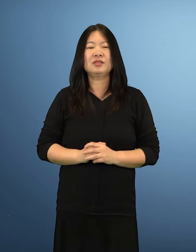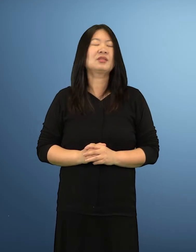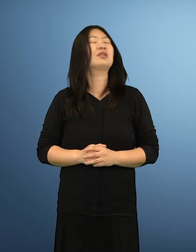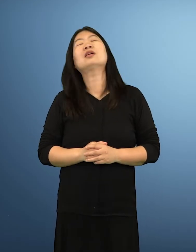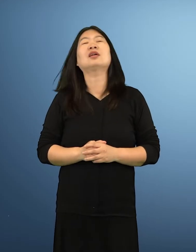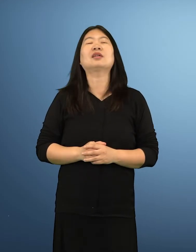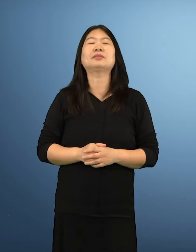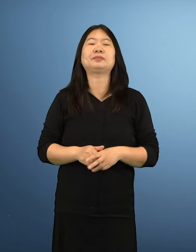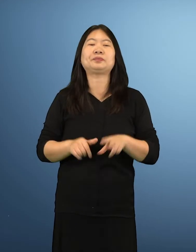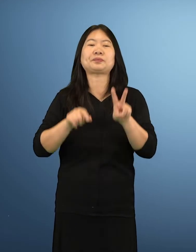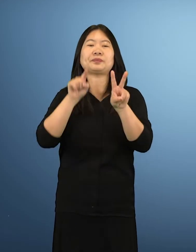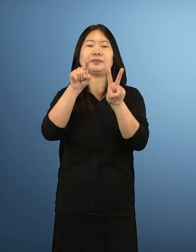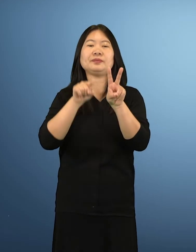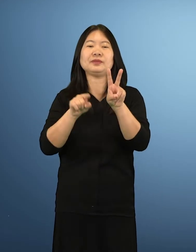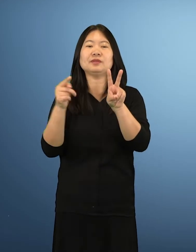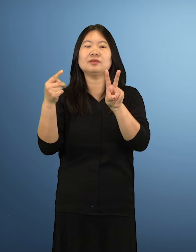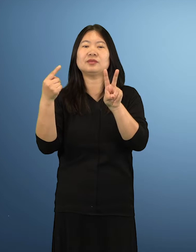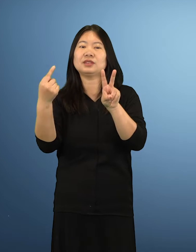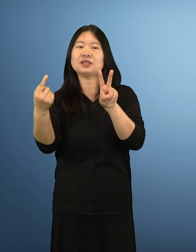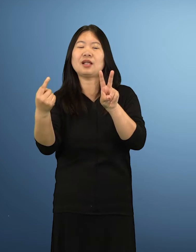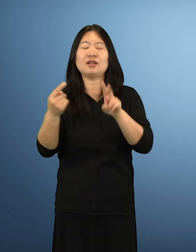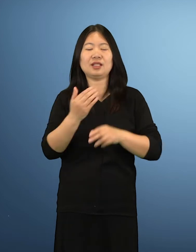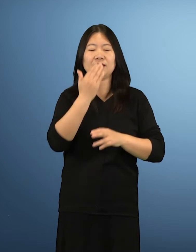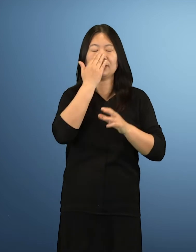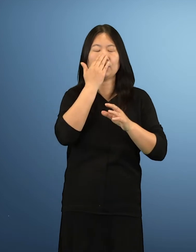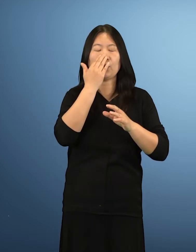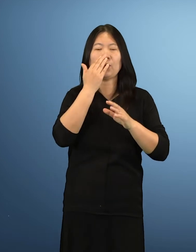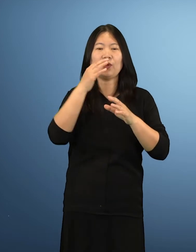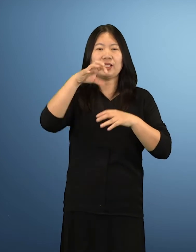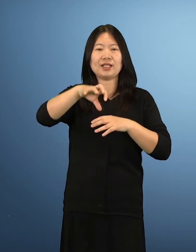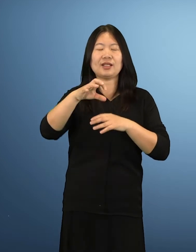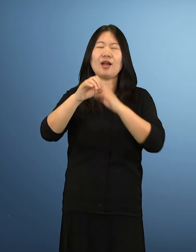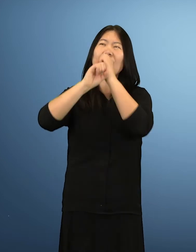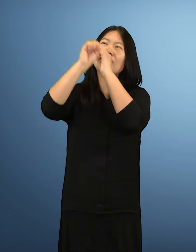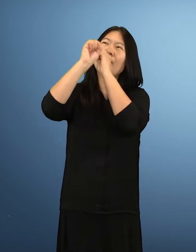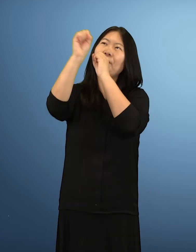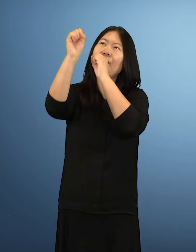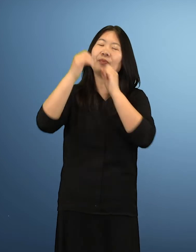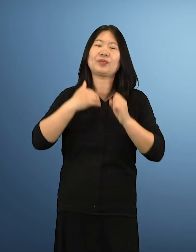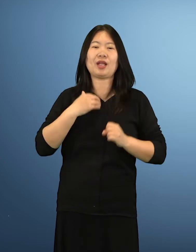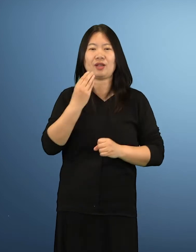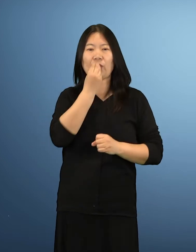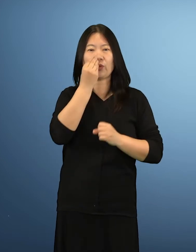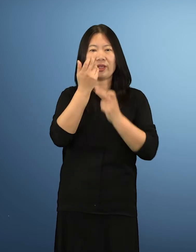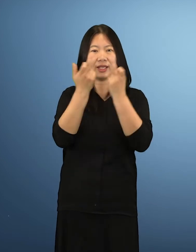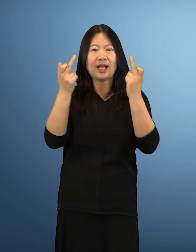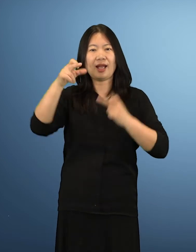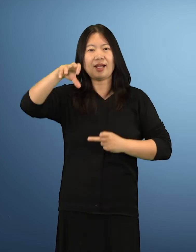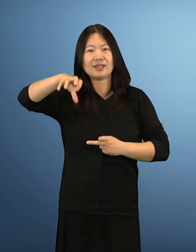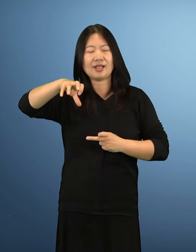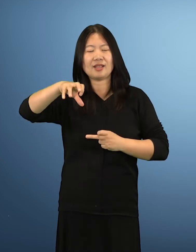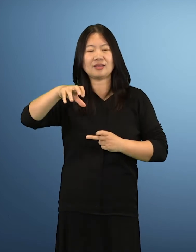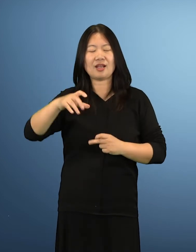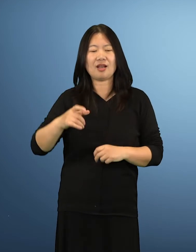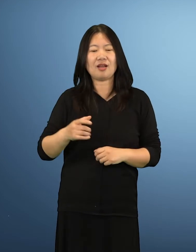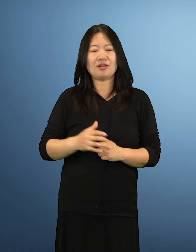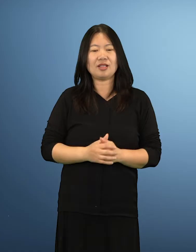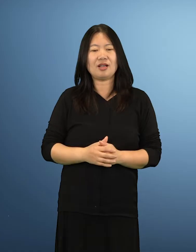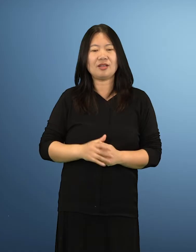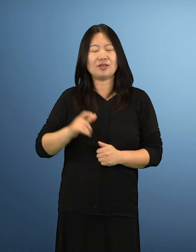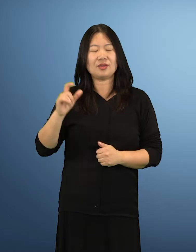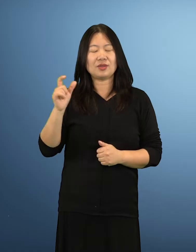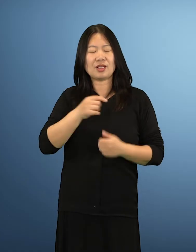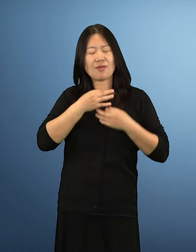2장 1절로 넘어가서 시온에서 나팔을 불며 나의 거룩한 산에서 경고의 소리를